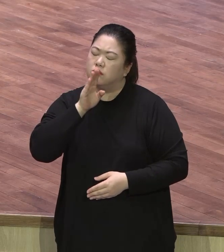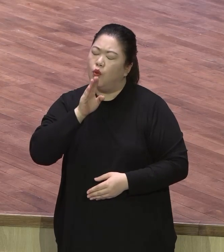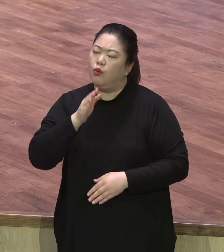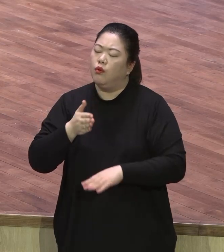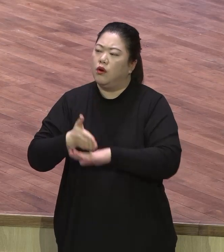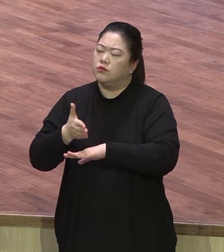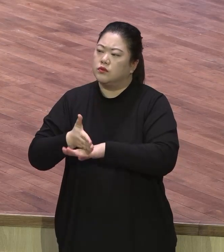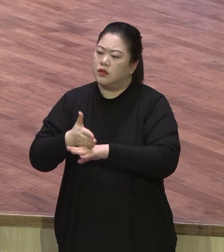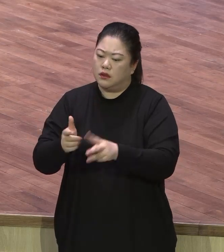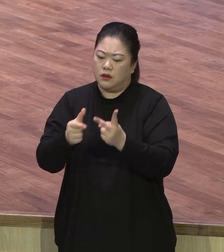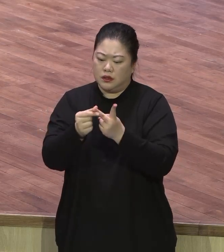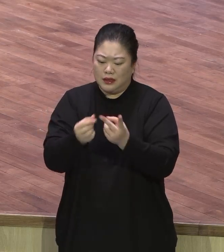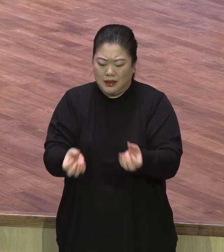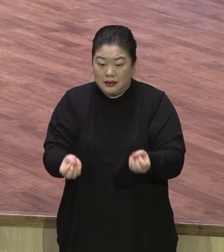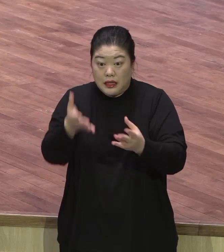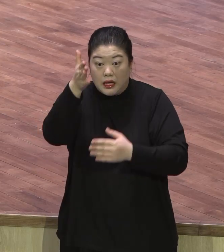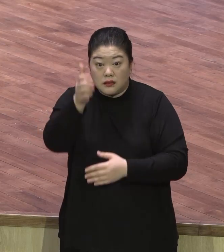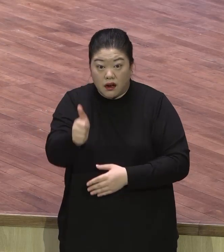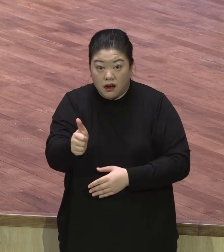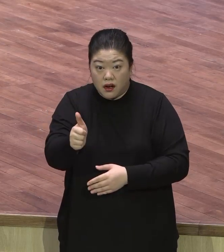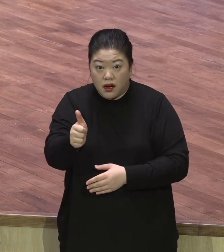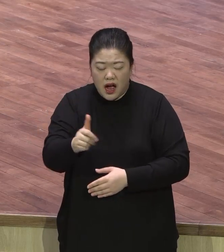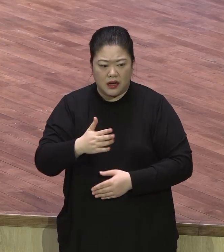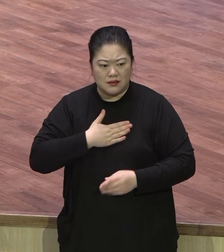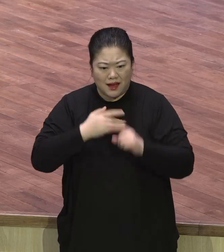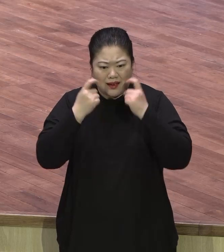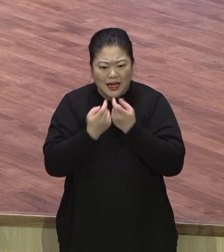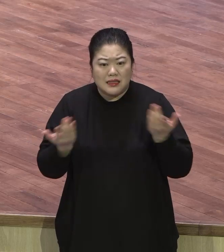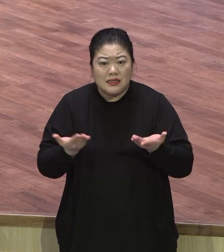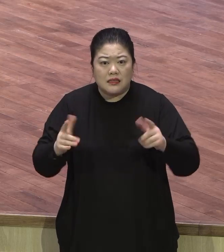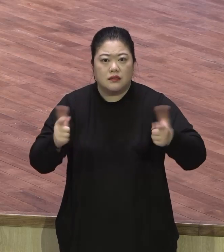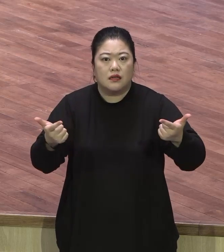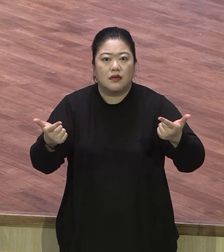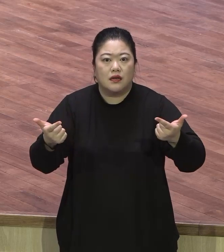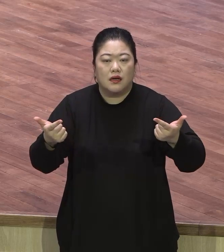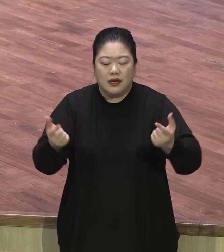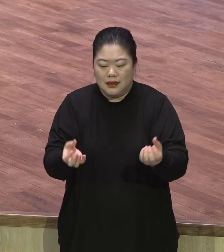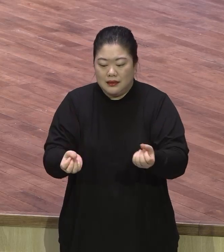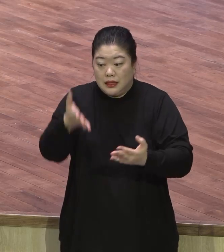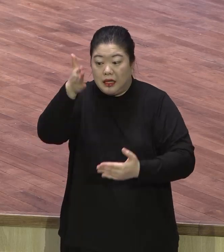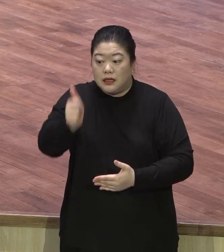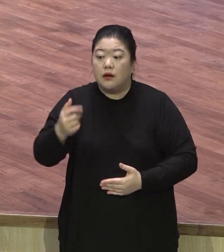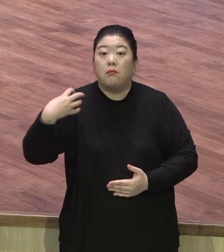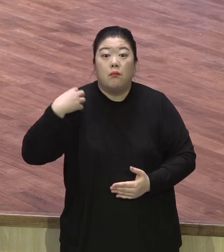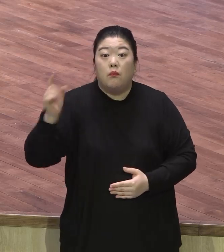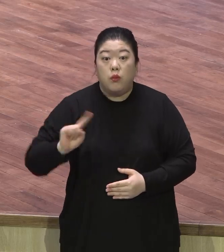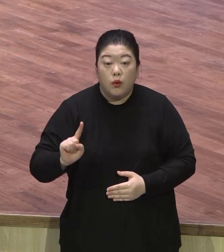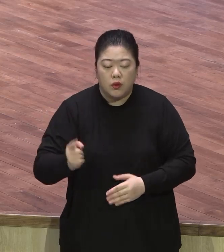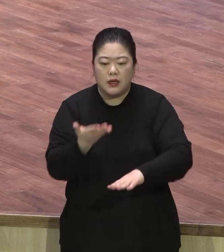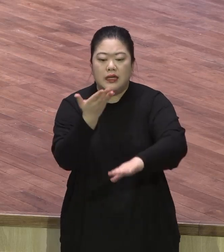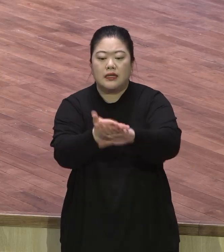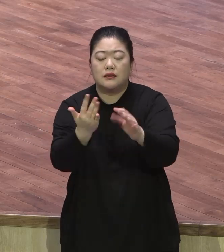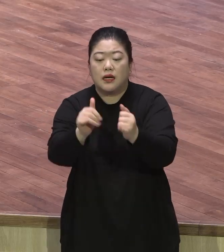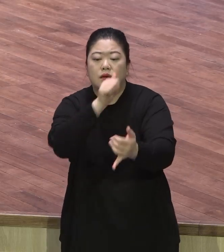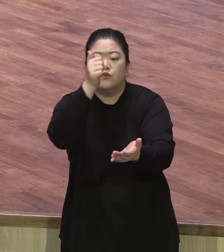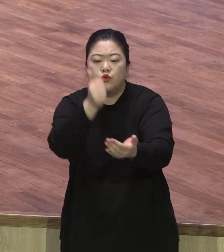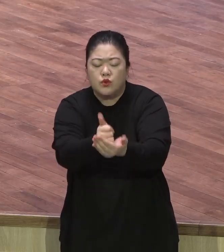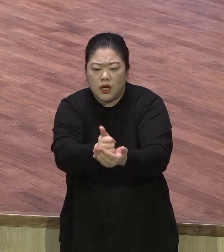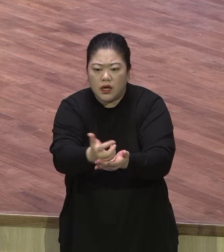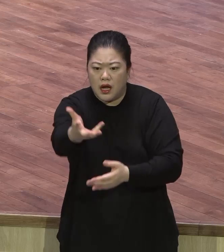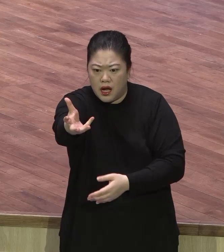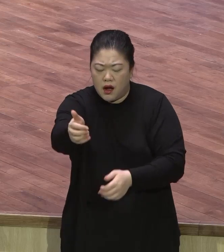아니에요 제사장이란 말은 직분이잖아요 다른 사람을 위해서 존재하는 직분이에요 제사장이란